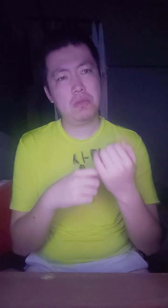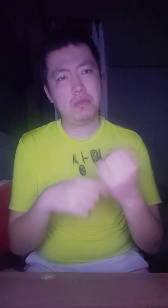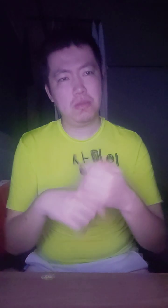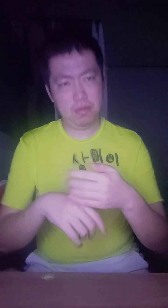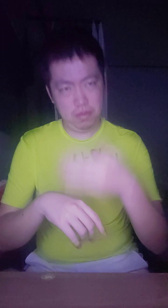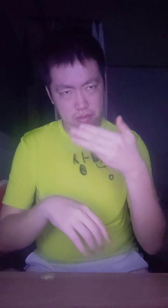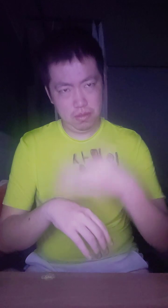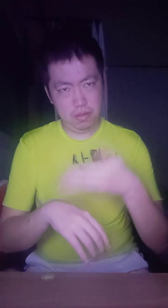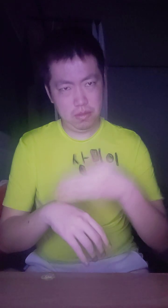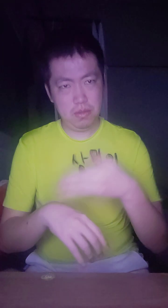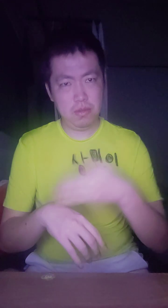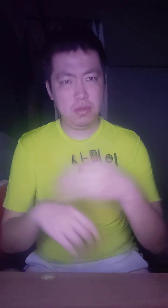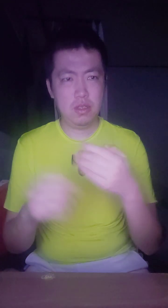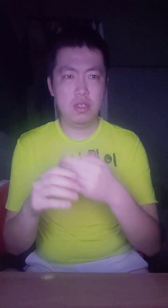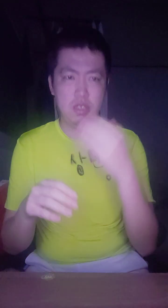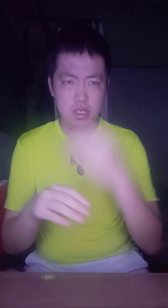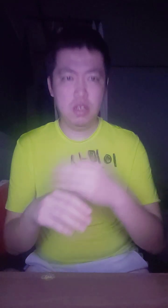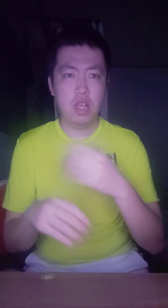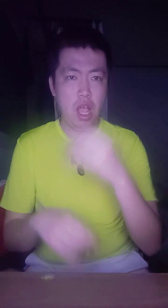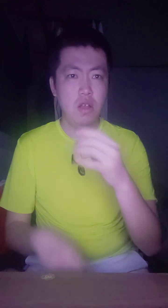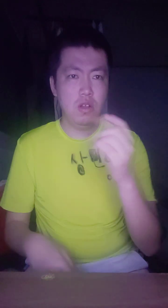해줬으면 안 되겠냐고 했는데 알겠다 하면서도